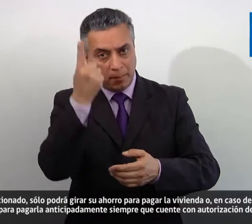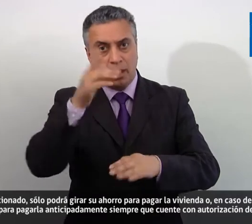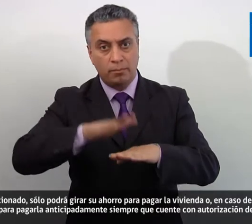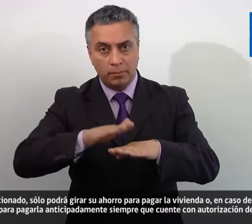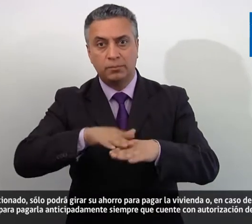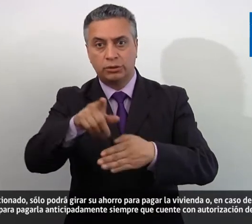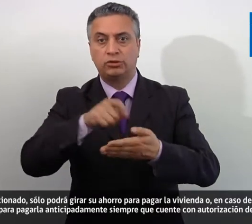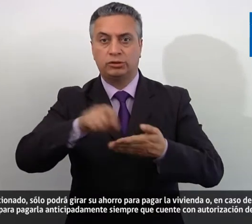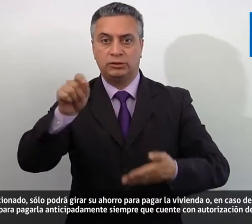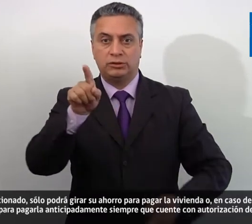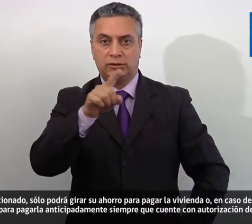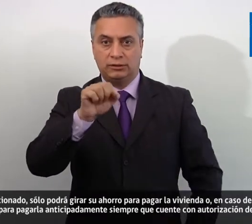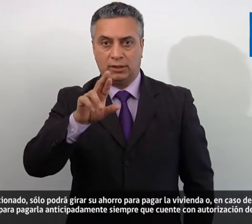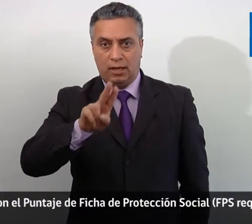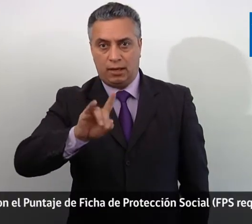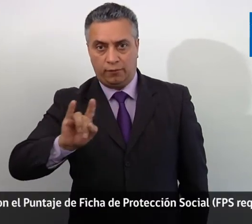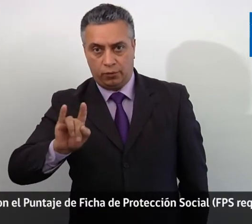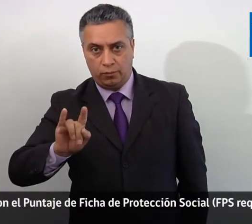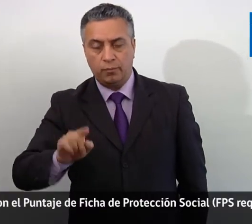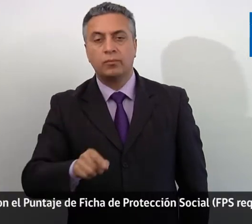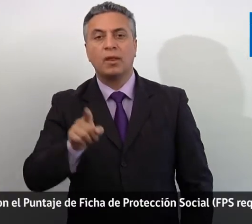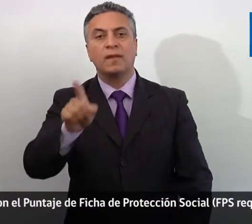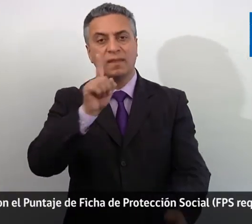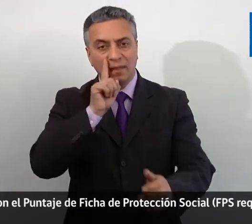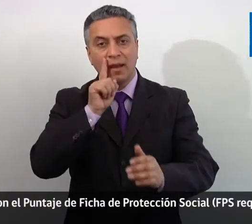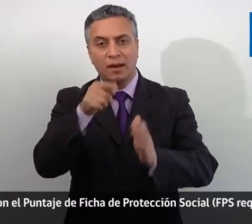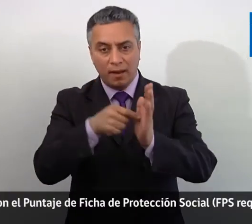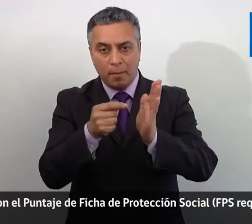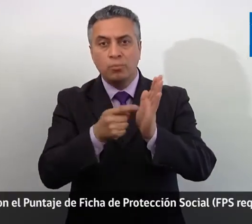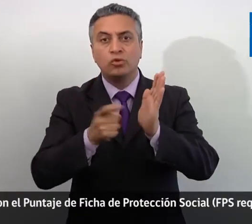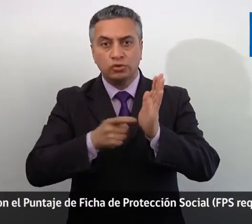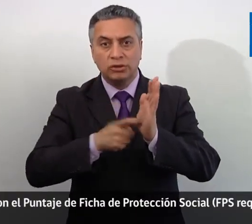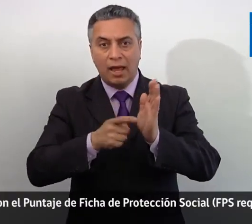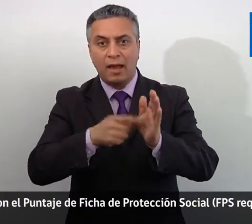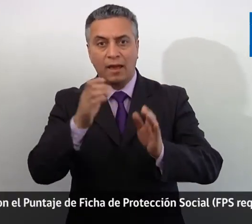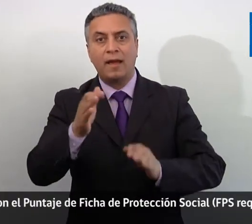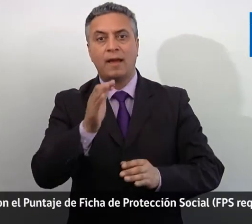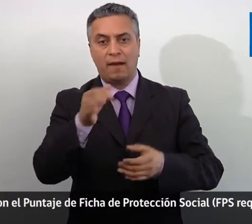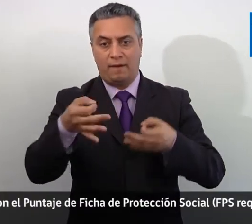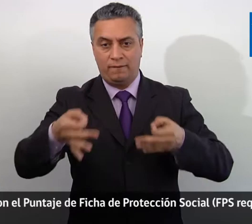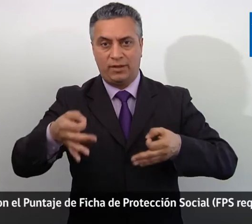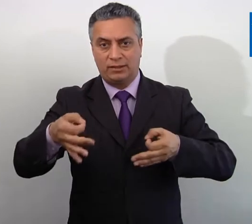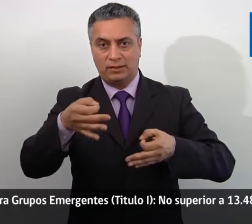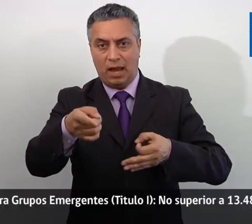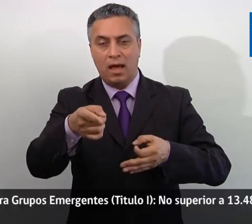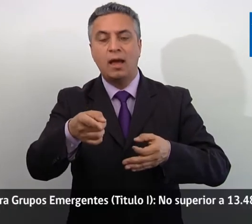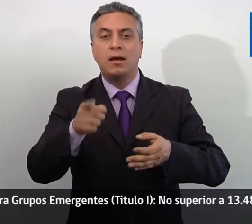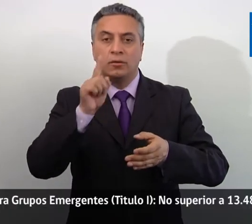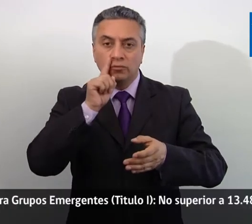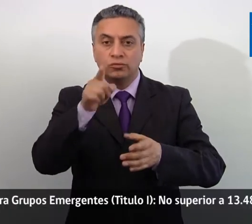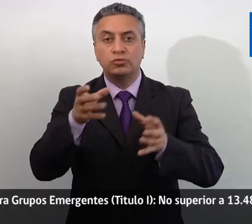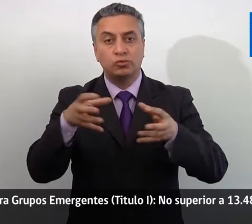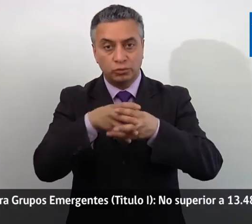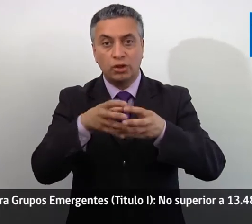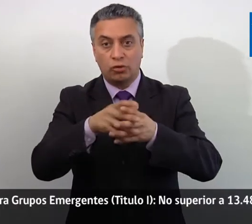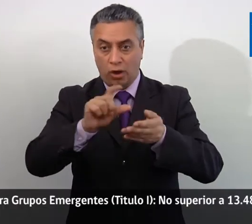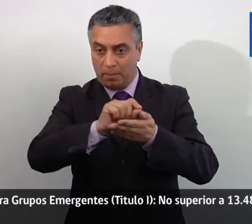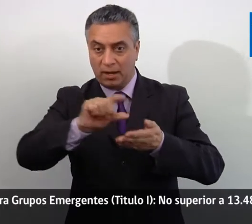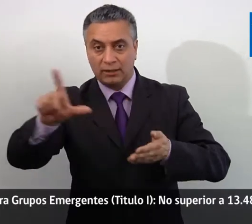Serviu. Contar con el puntaje de ficha de protección social requerido. Subsidios para grupos emergentes, título